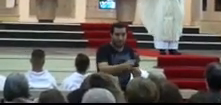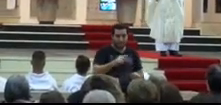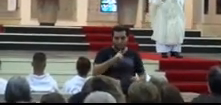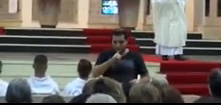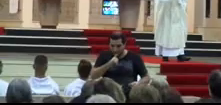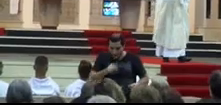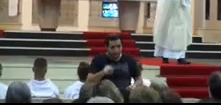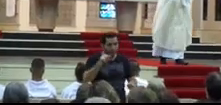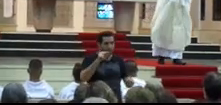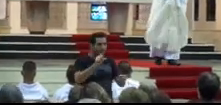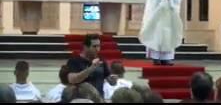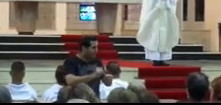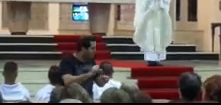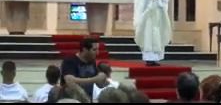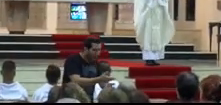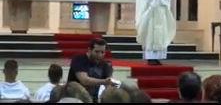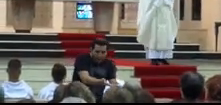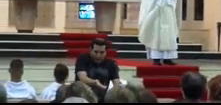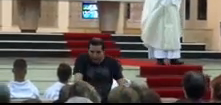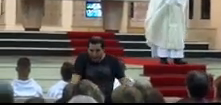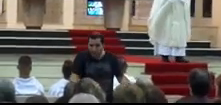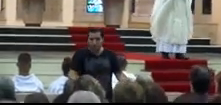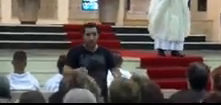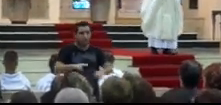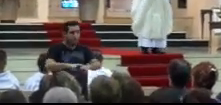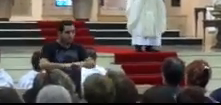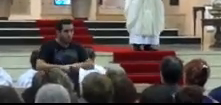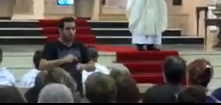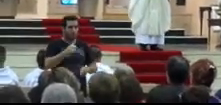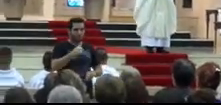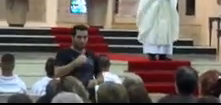passado, mas é uma atualização.